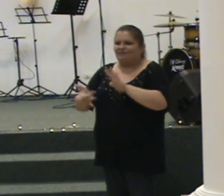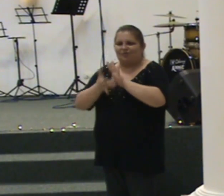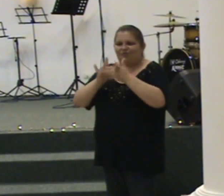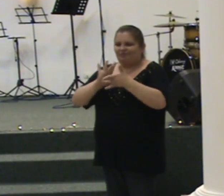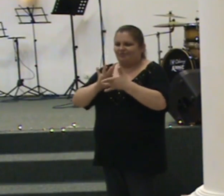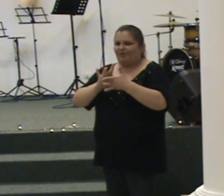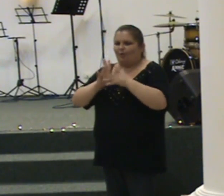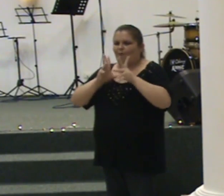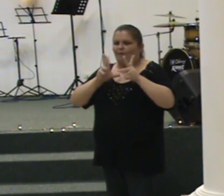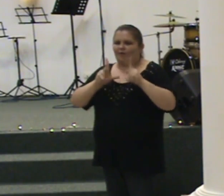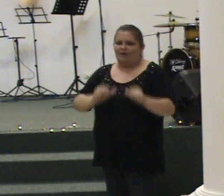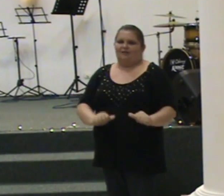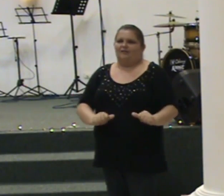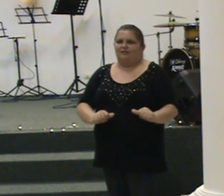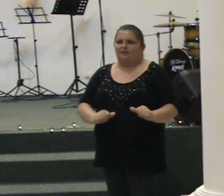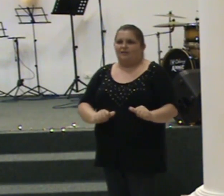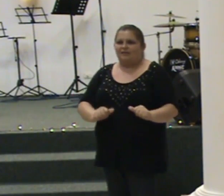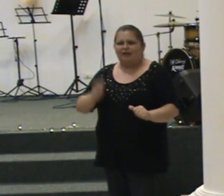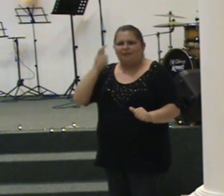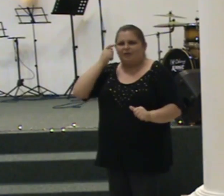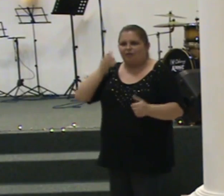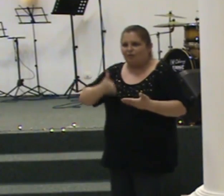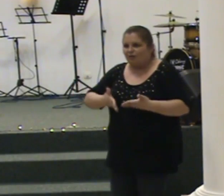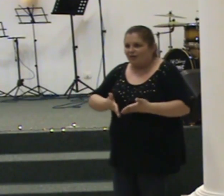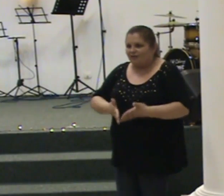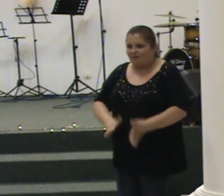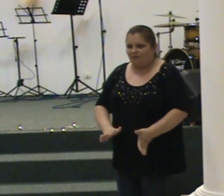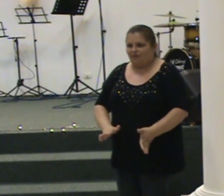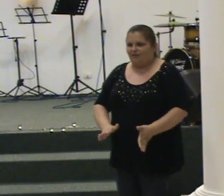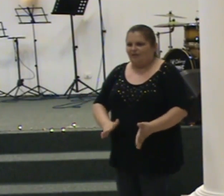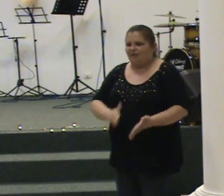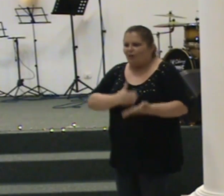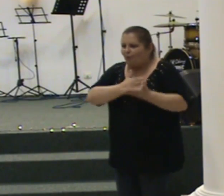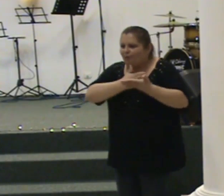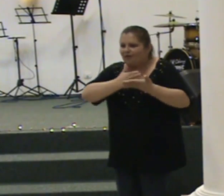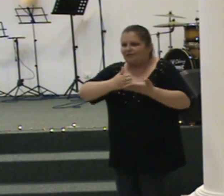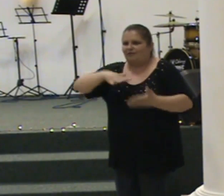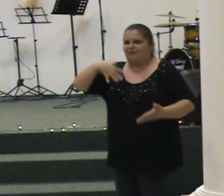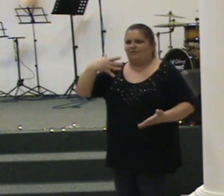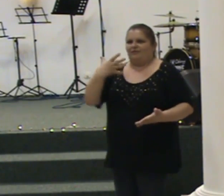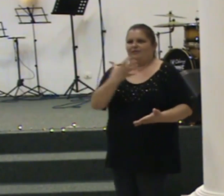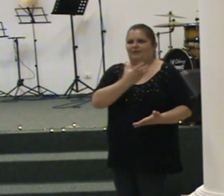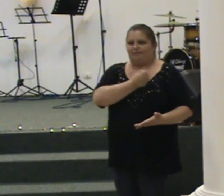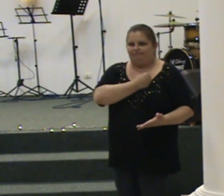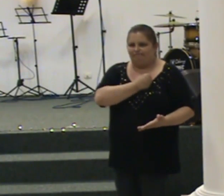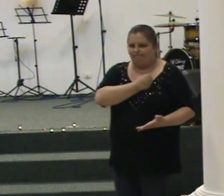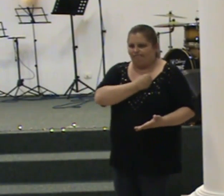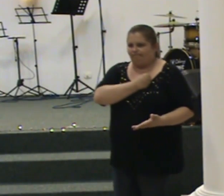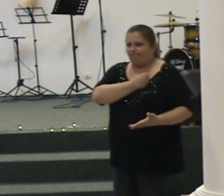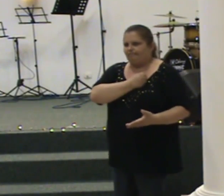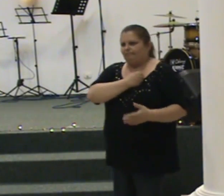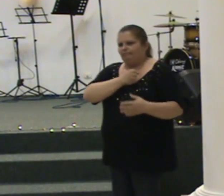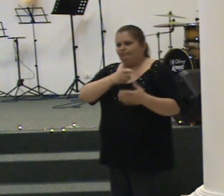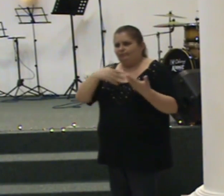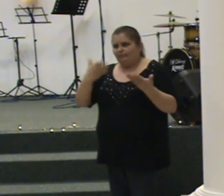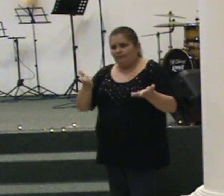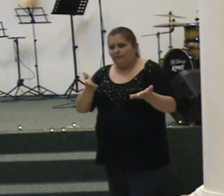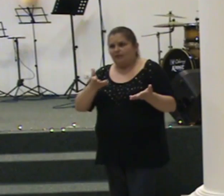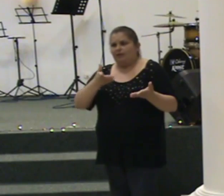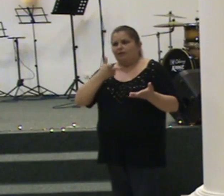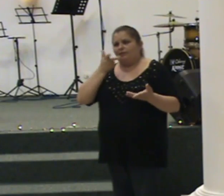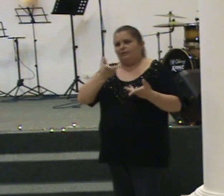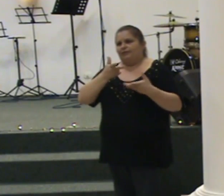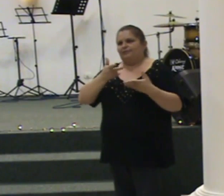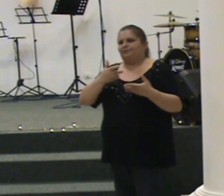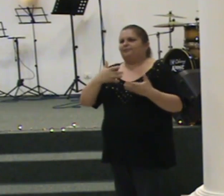naquele nascimento de Jesus, estava vindo ali o Criador. Então, quando nós falamos ali do Natal, nós estamos